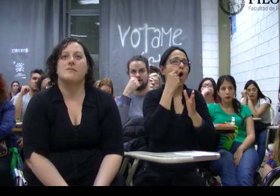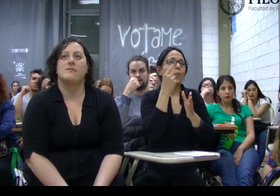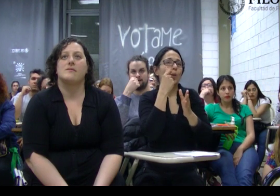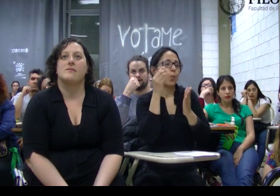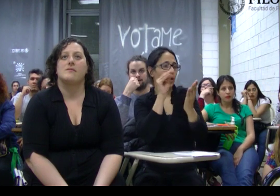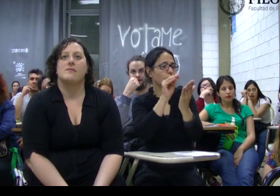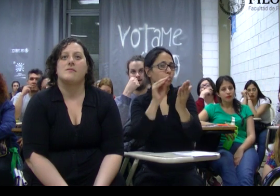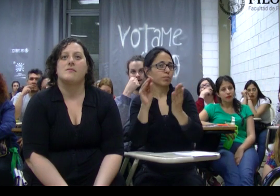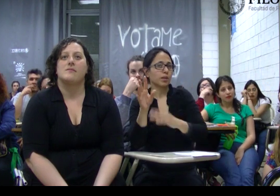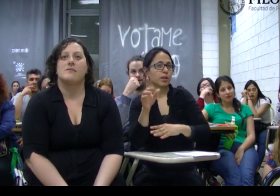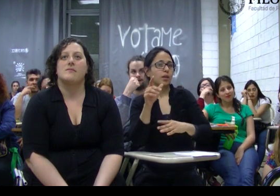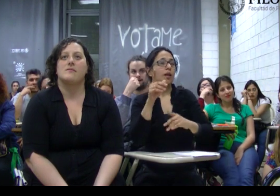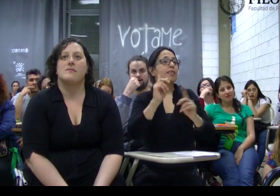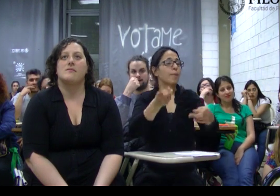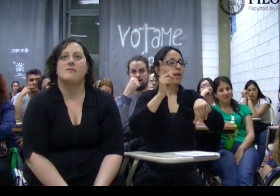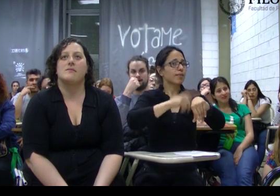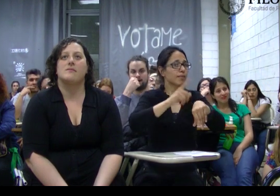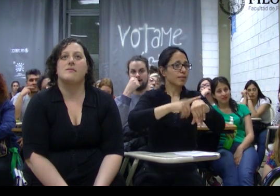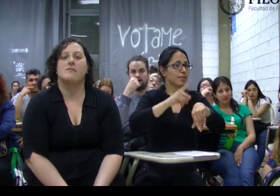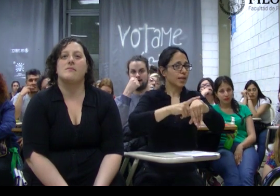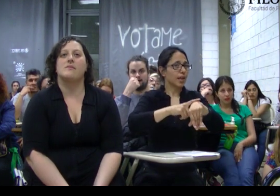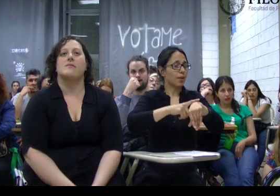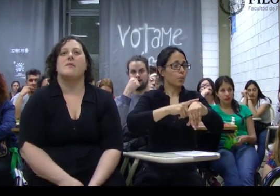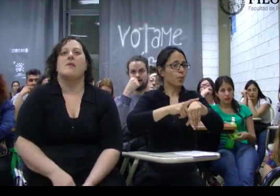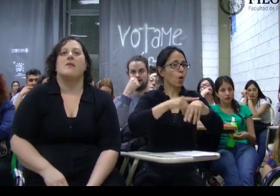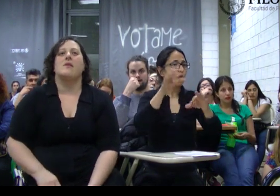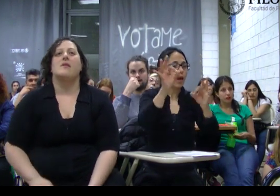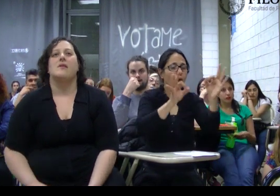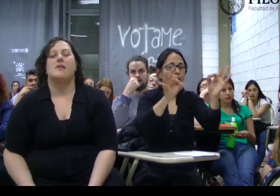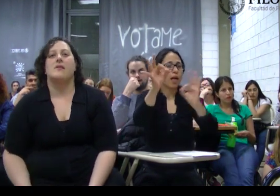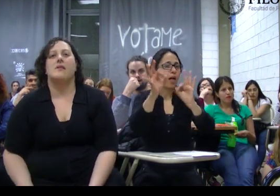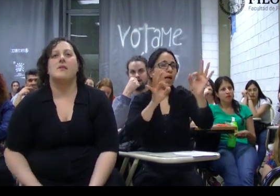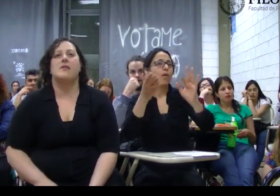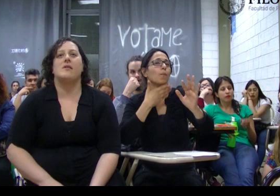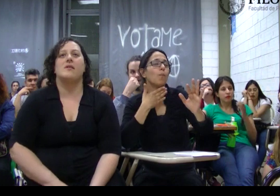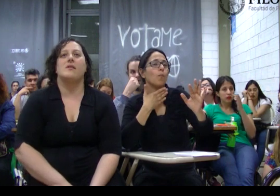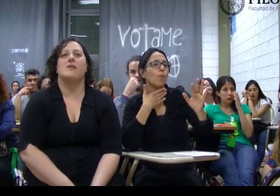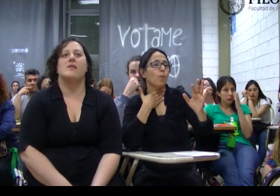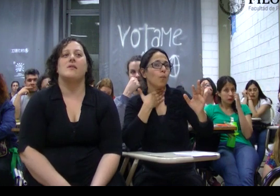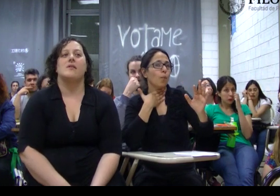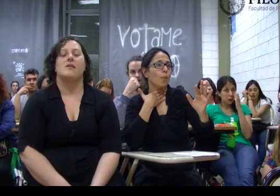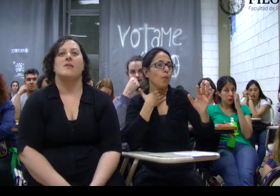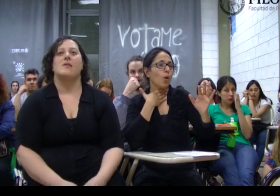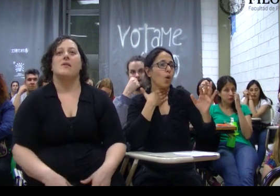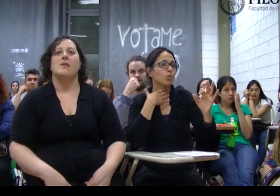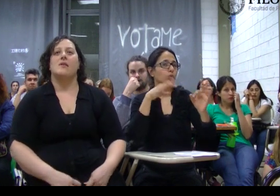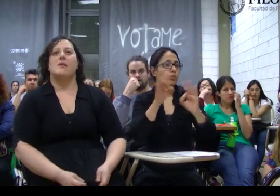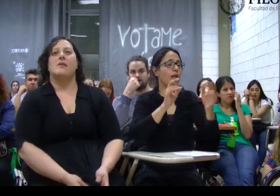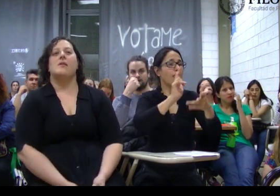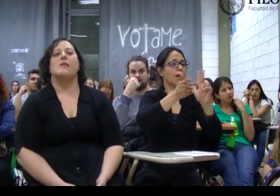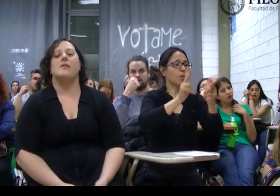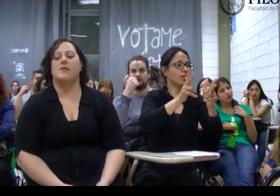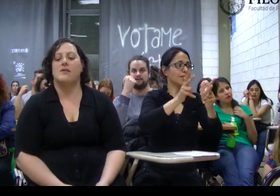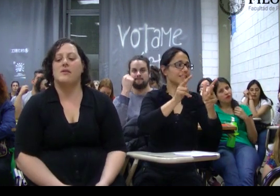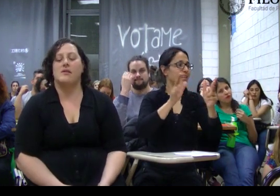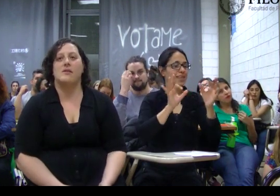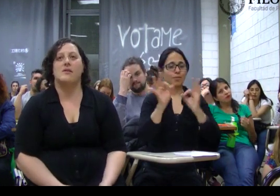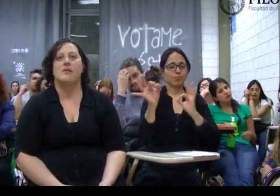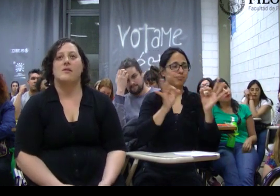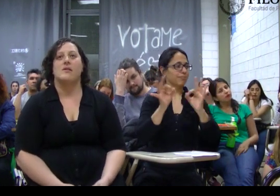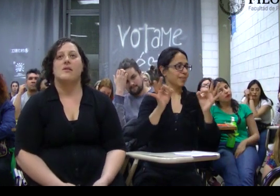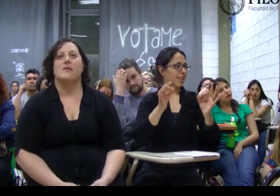tiempos de sincronización entre la voz en off y la lengua de señas no la podemos